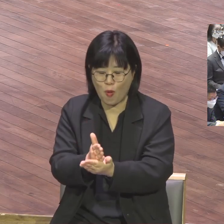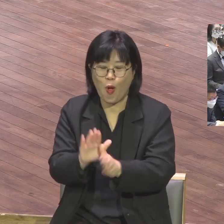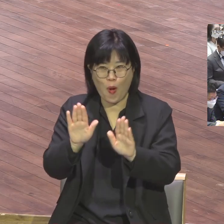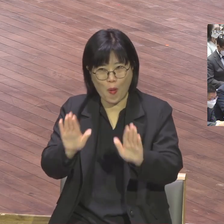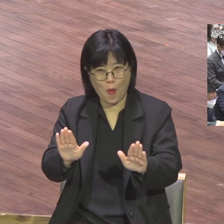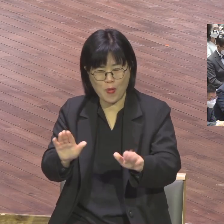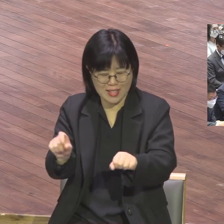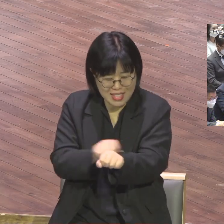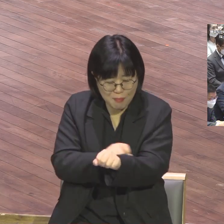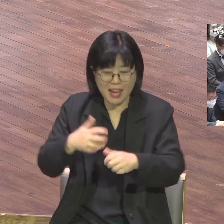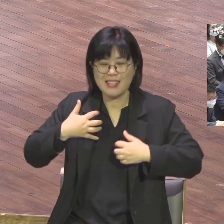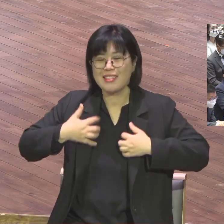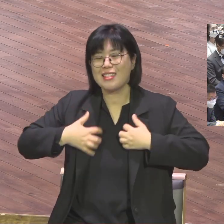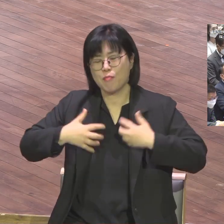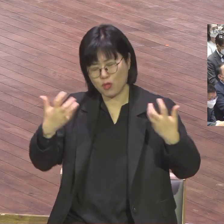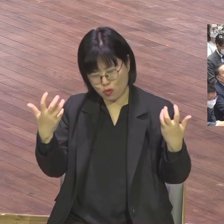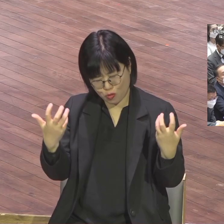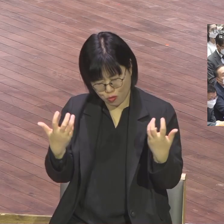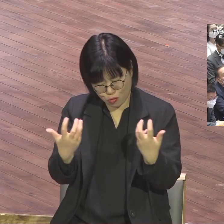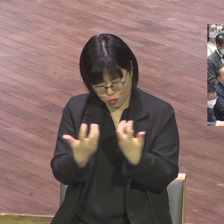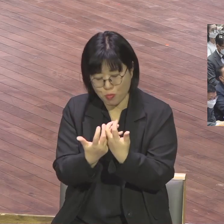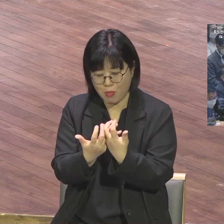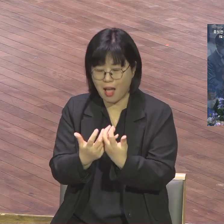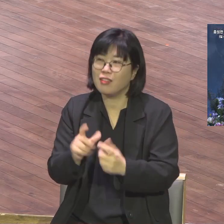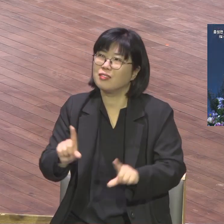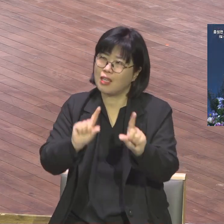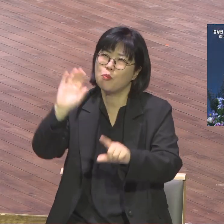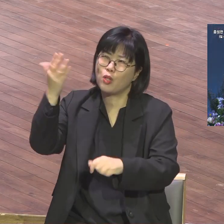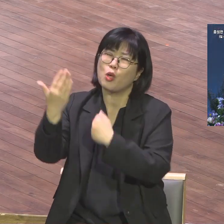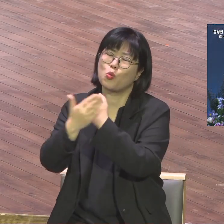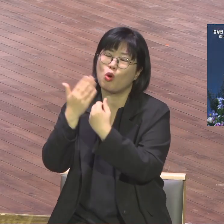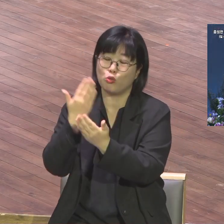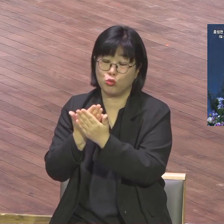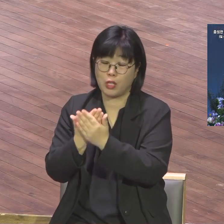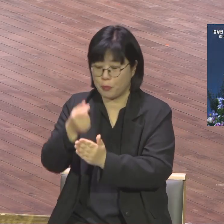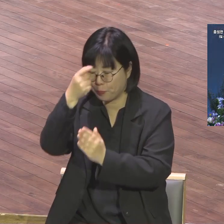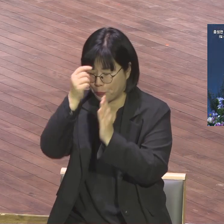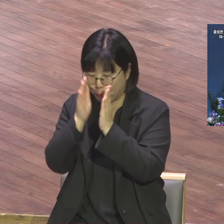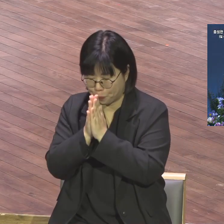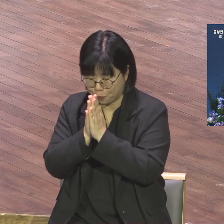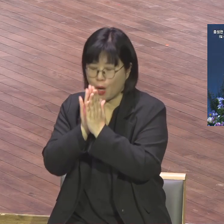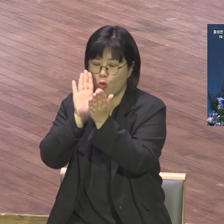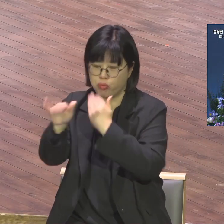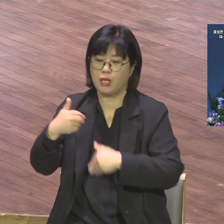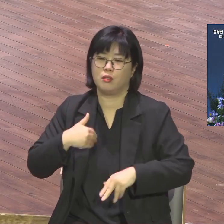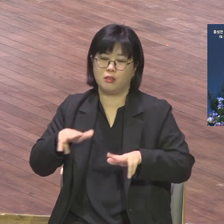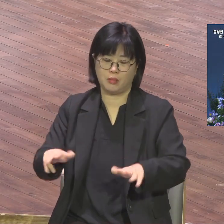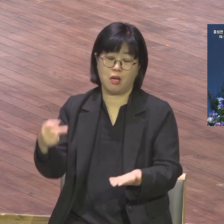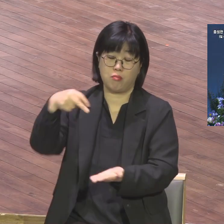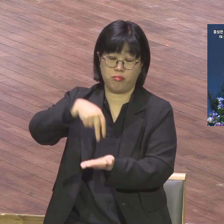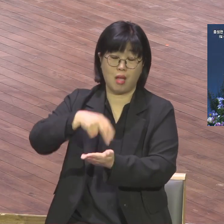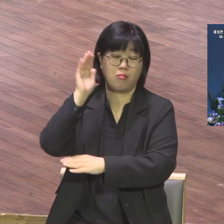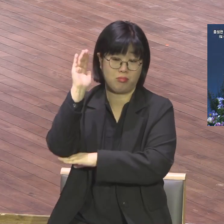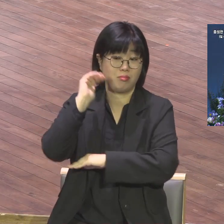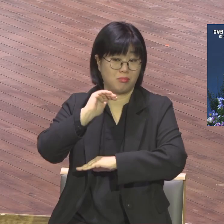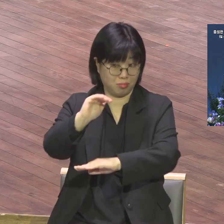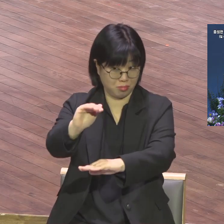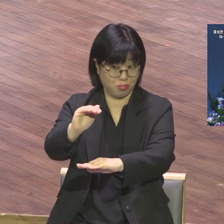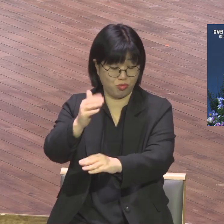기도했어요. 읽어보세요. 그리고 설교한 제가 설교한 내용들을 다시 한번 들어보세요.